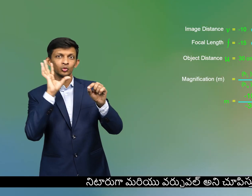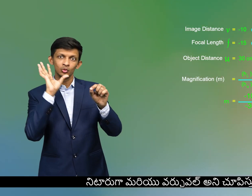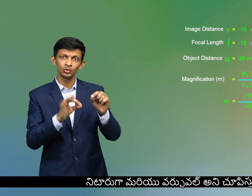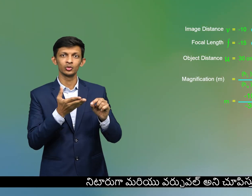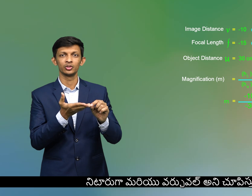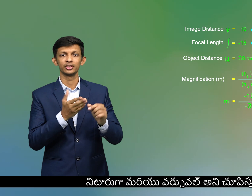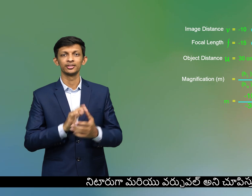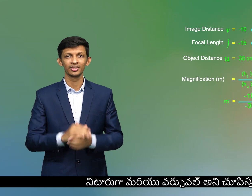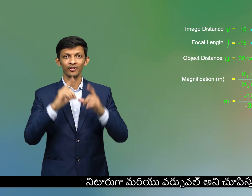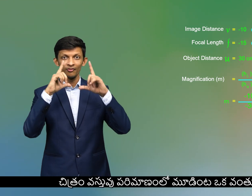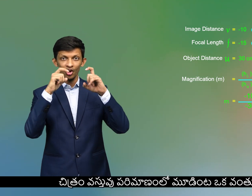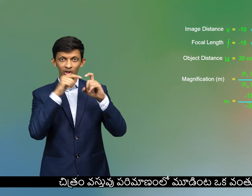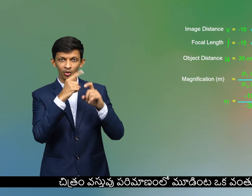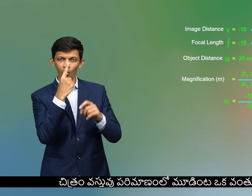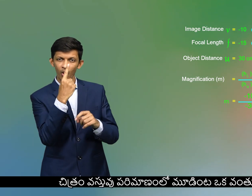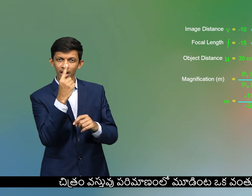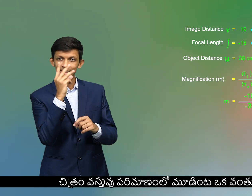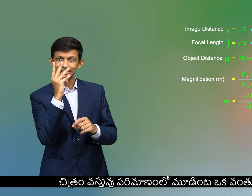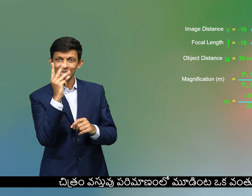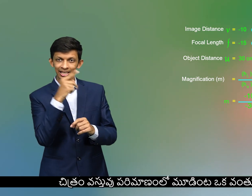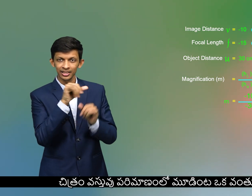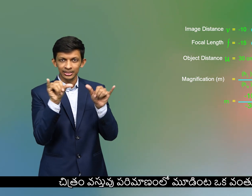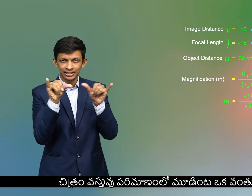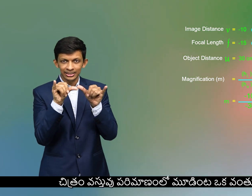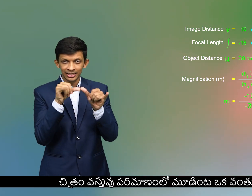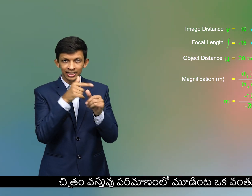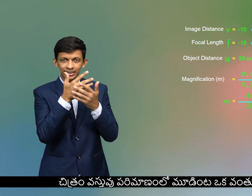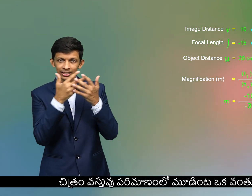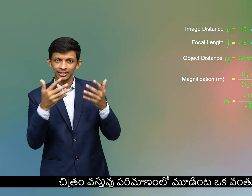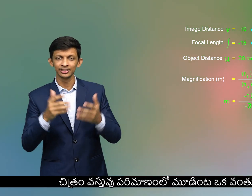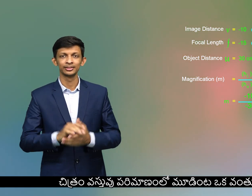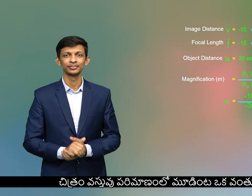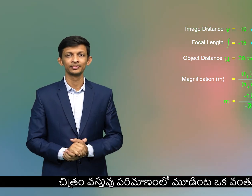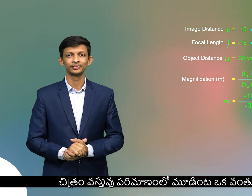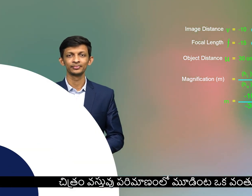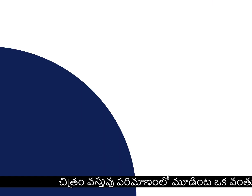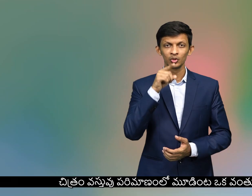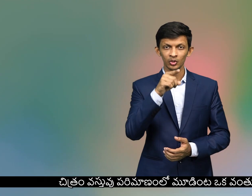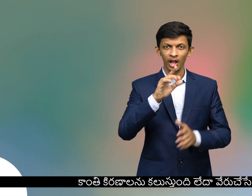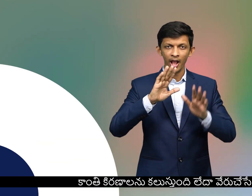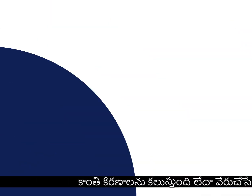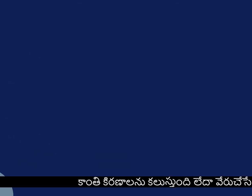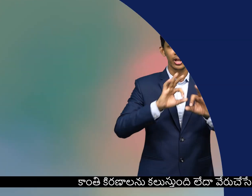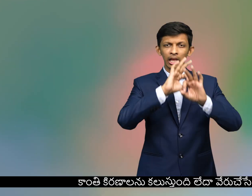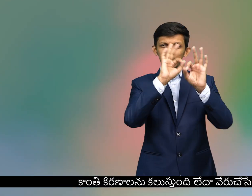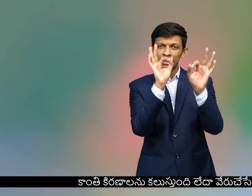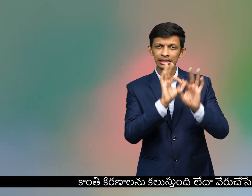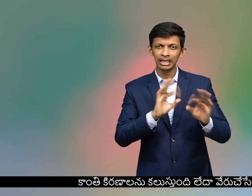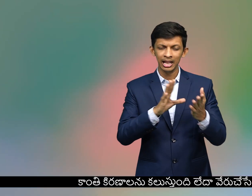చూపిస్తుంది. చిత్రం వస్తువు పరిమాణంలో 1/3 ఉంటుంది. కాంతి కిరణాలను